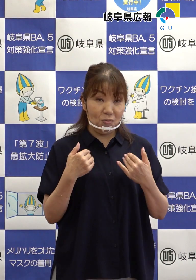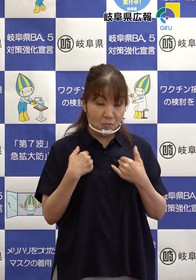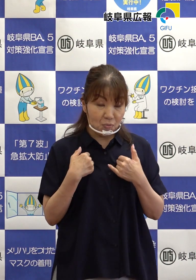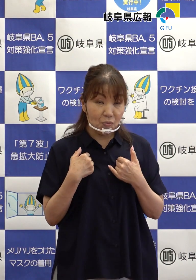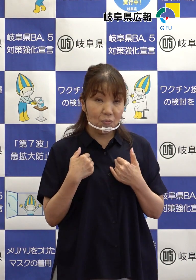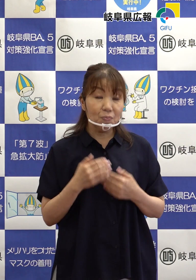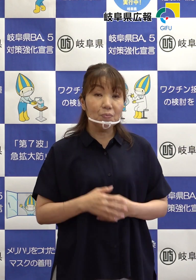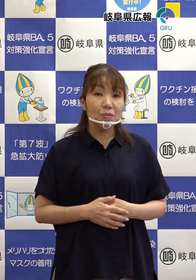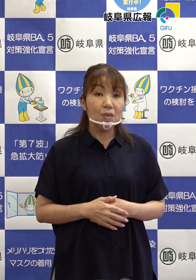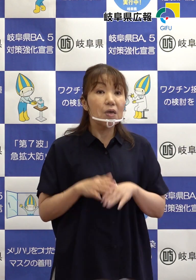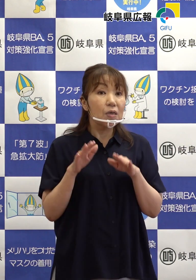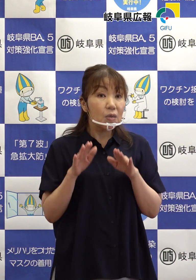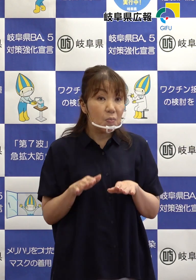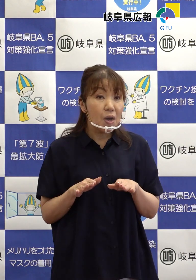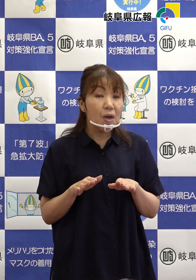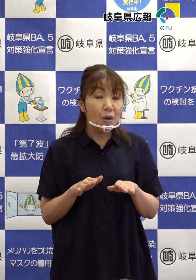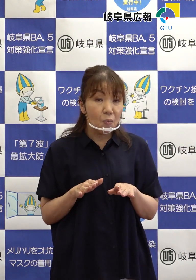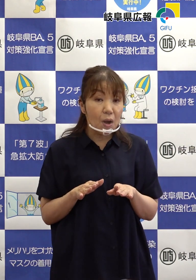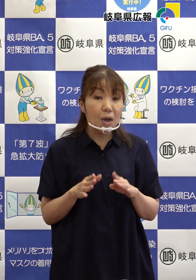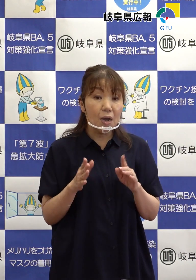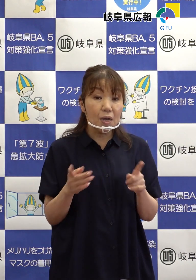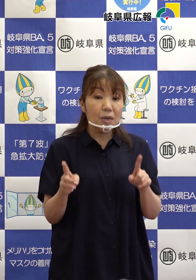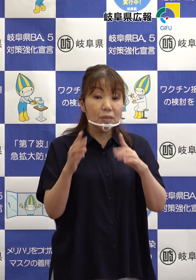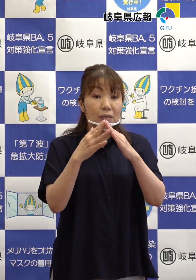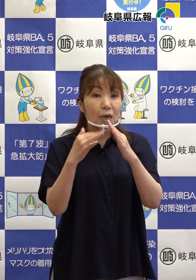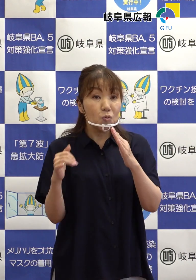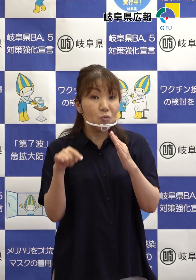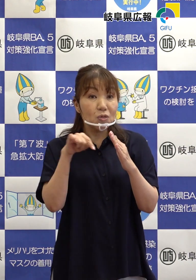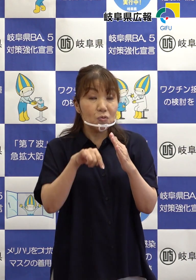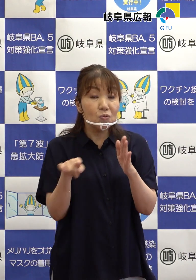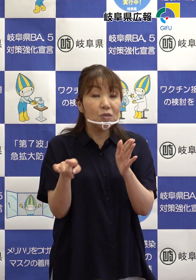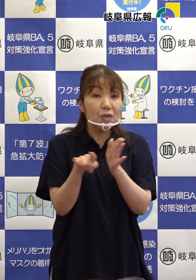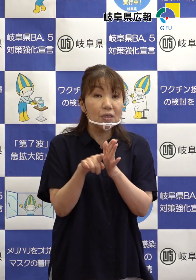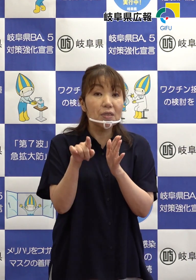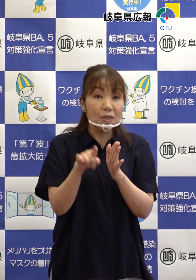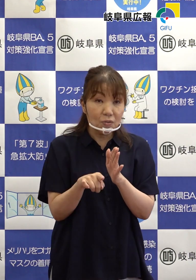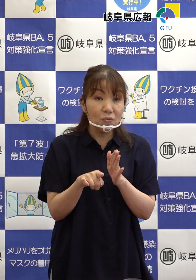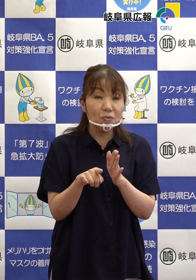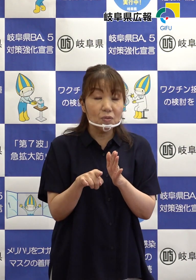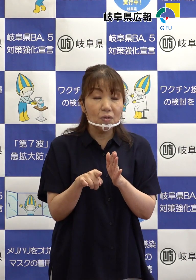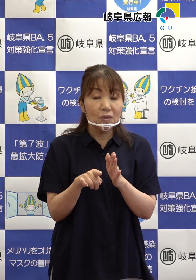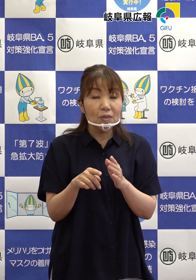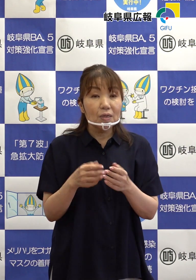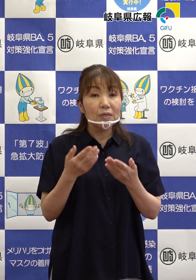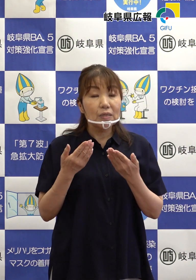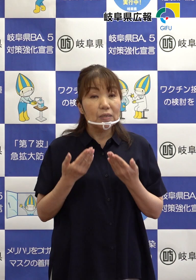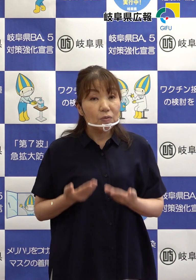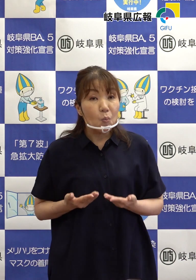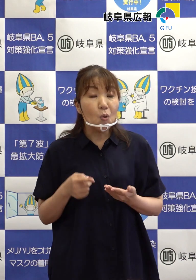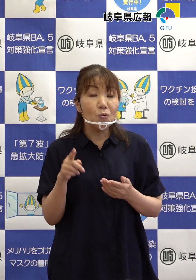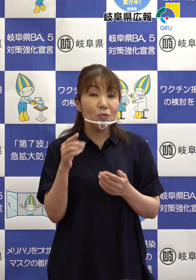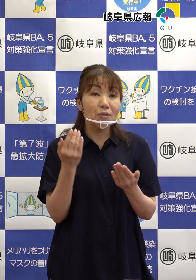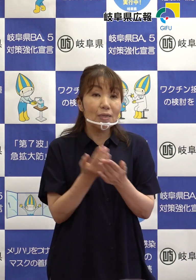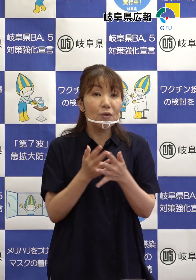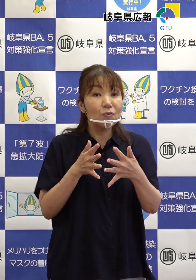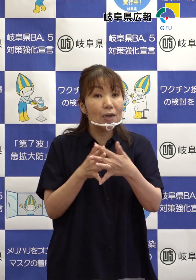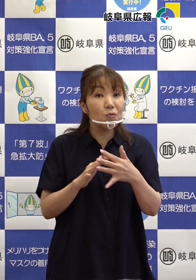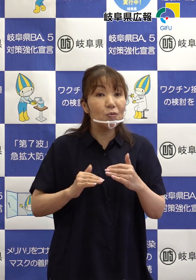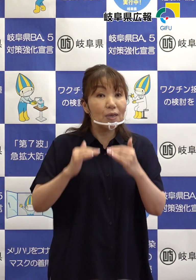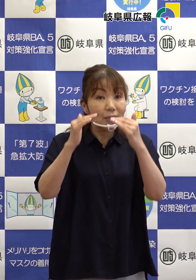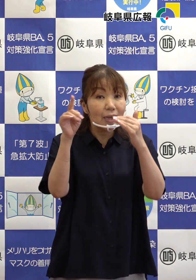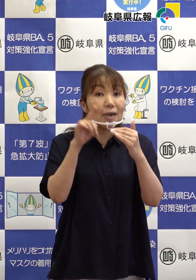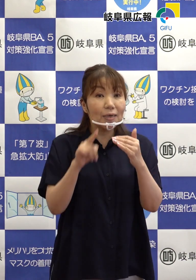ます現在はの同居家族でもですねハイリスクな方は検査をするということにしとったんですがその部分も